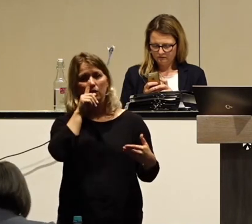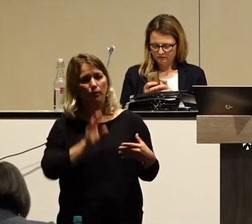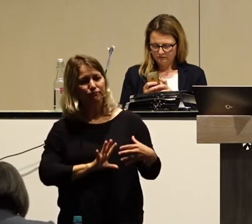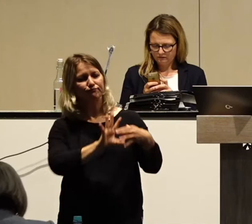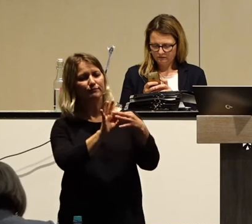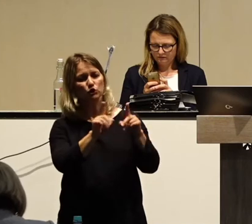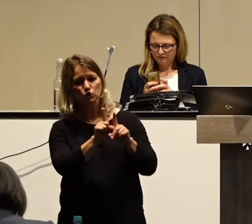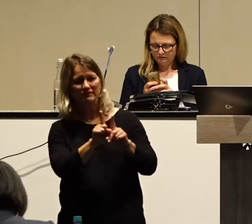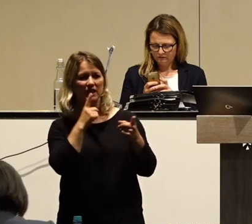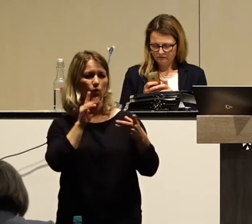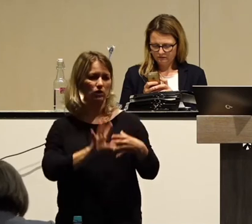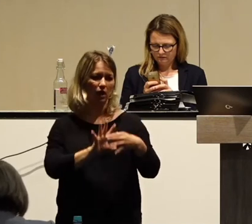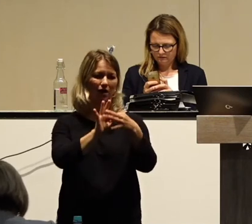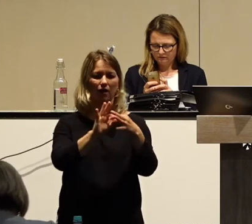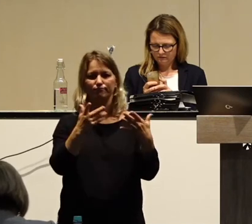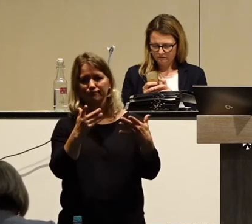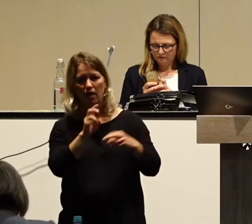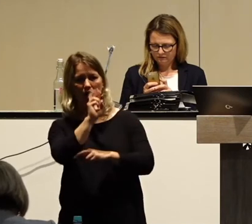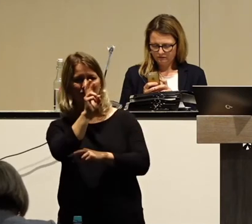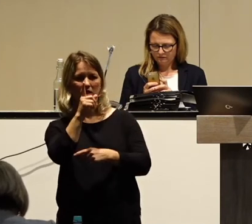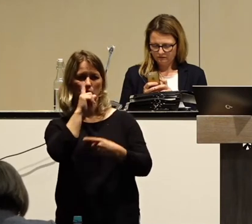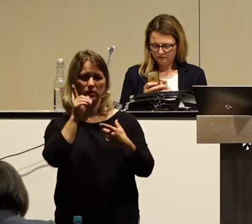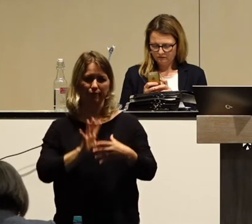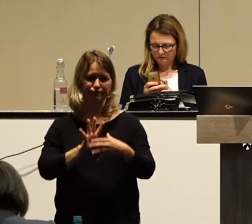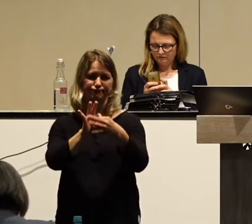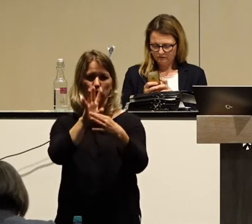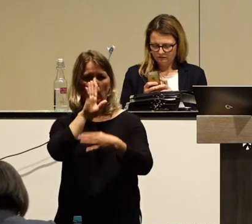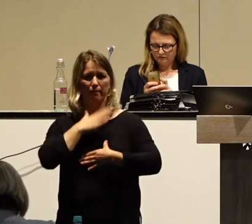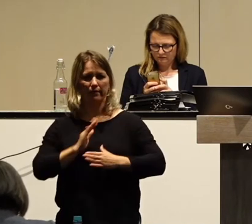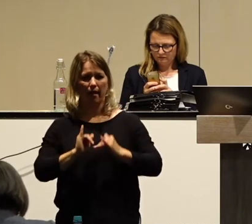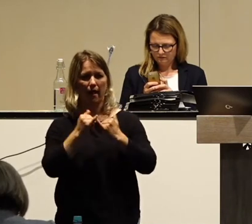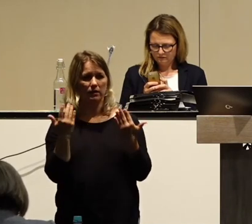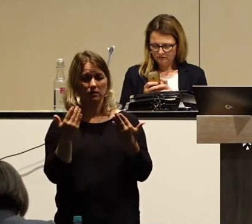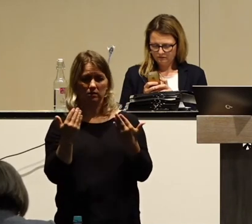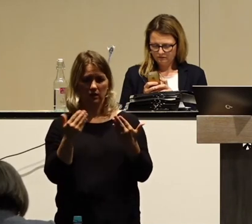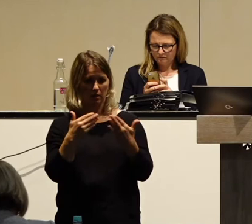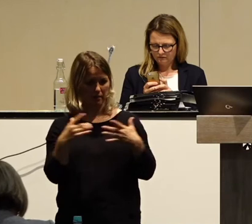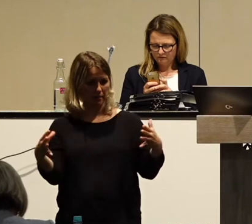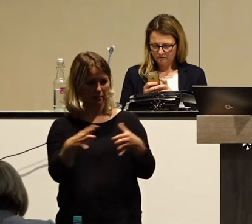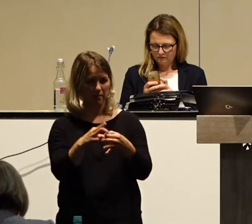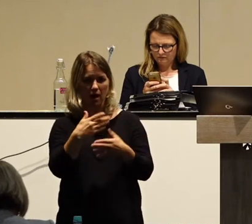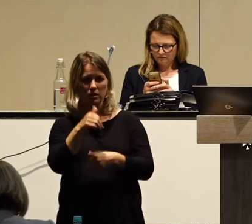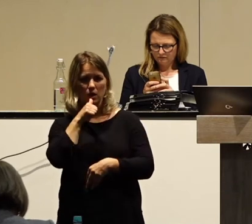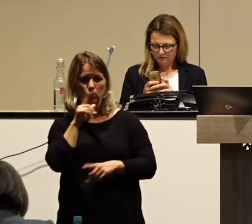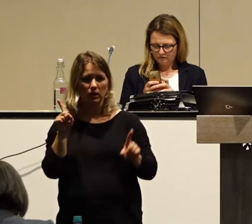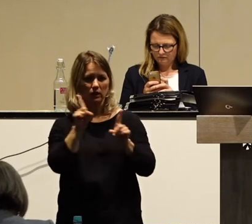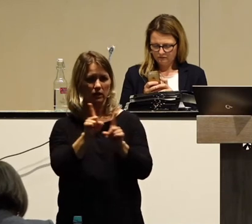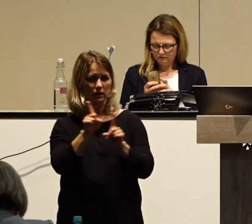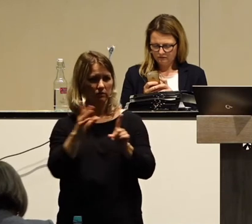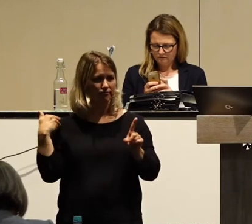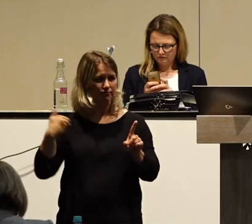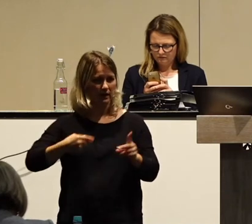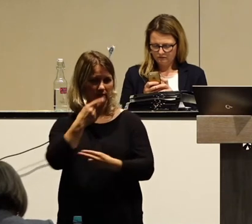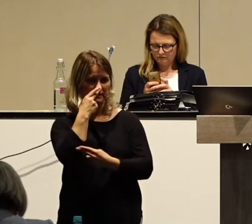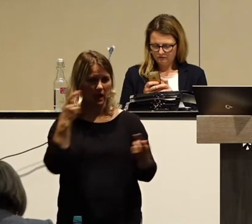Geschwister, sondern oder auf die Eltern, sondern eben auch auf andere Jugendliche, andere Heranwachsende. Insofern